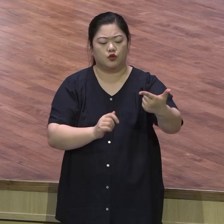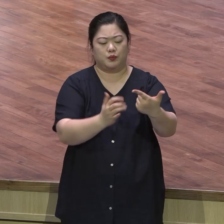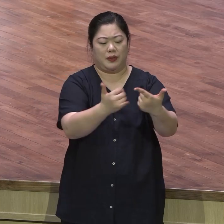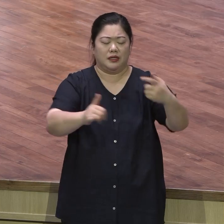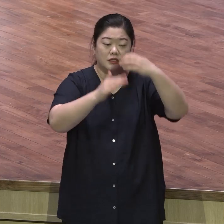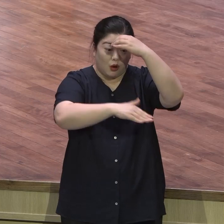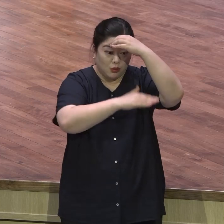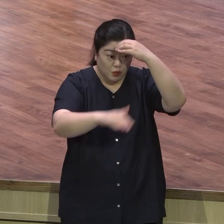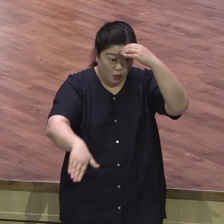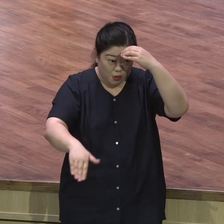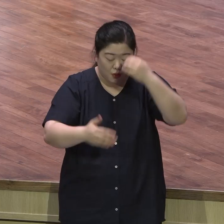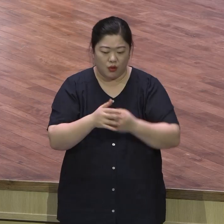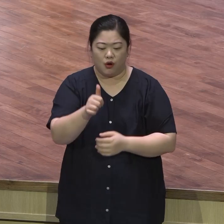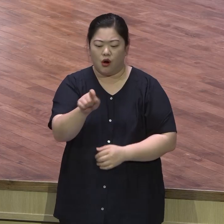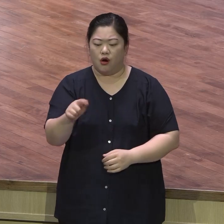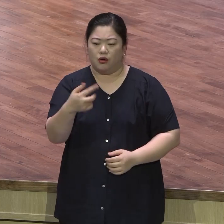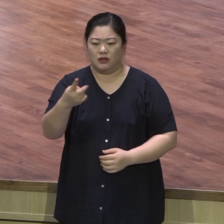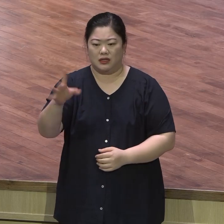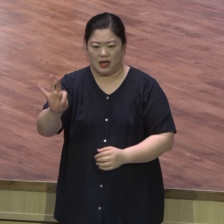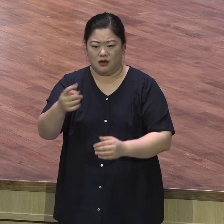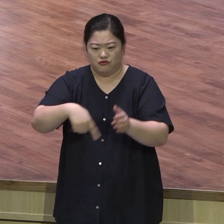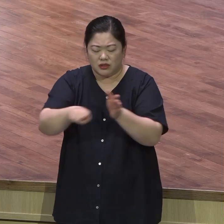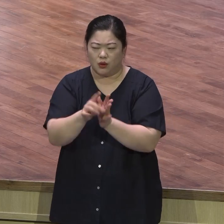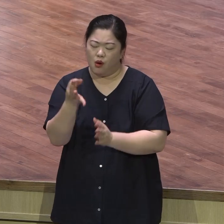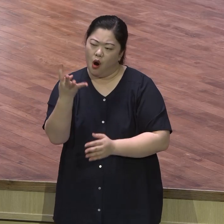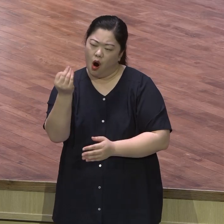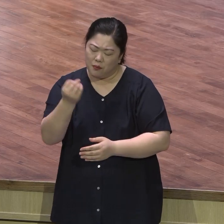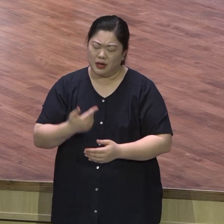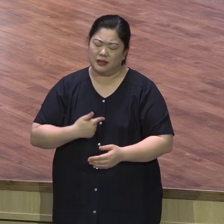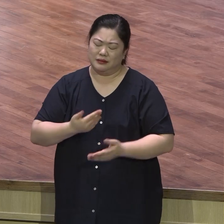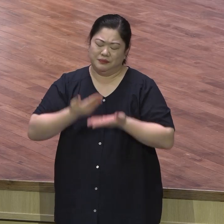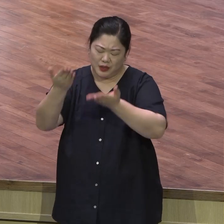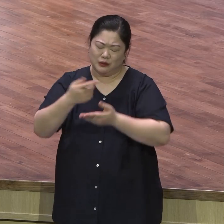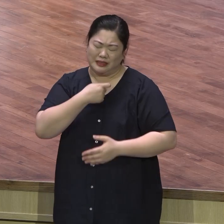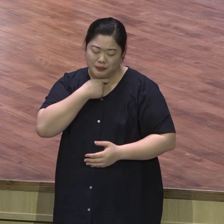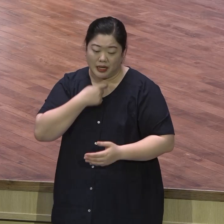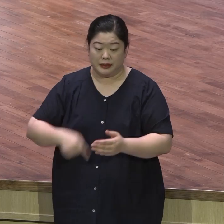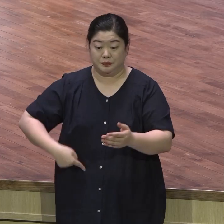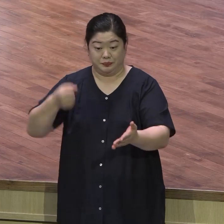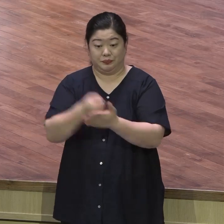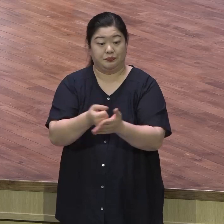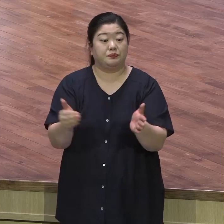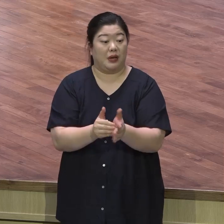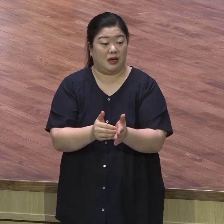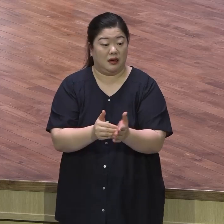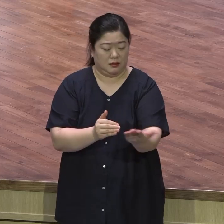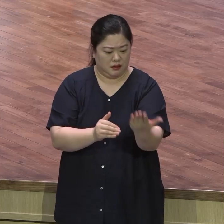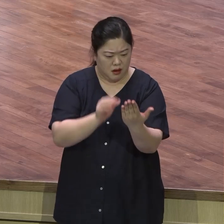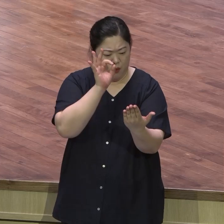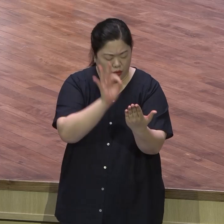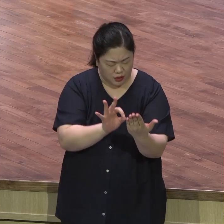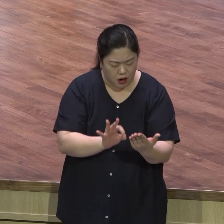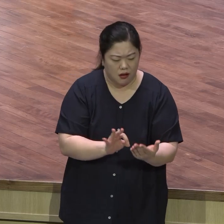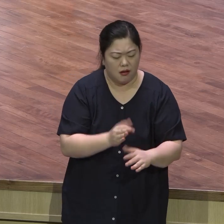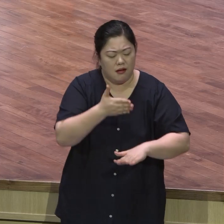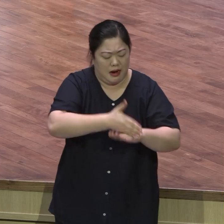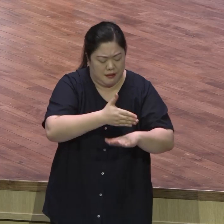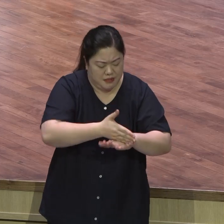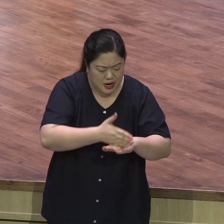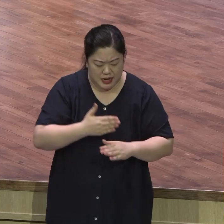이렇게 지금 코로나로 인하여 세상 경제는 다 지금 바닥을 치는 상황 속에 하나님 빛의 경제로 주의 능력으로